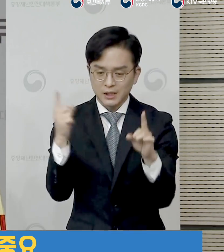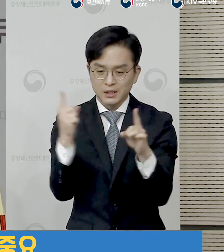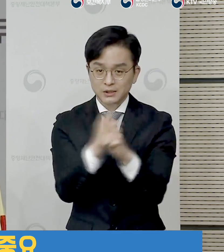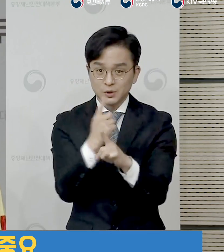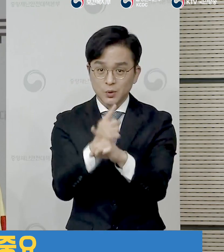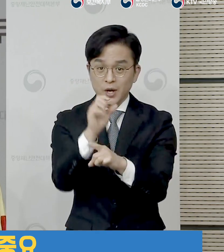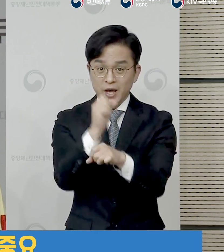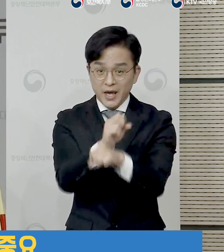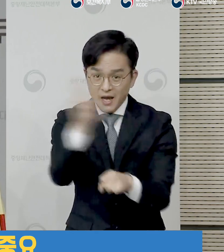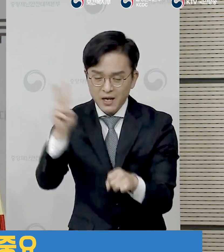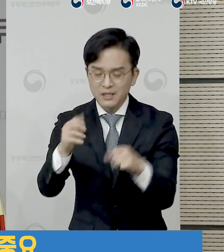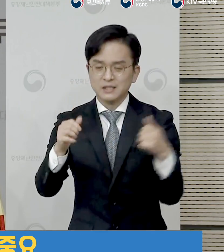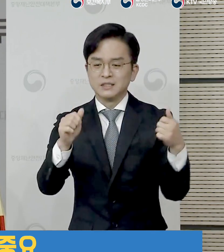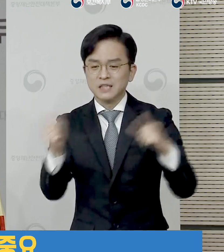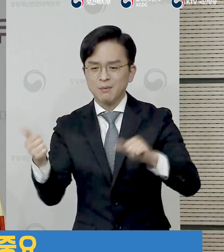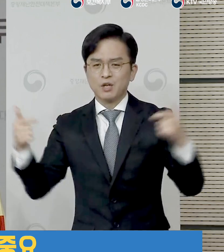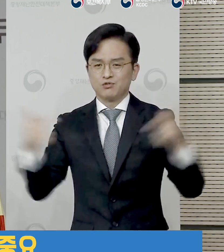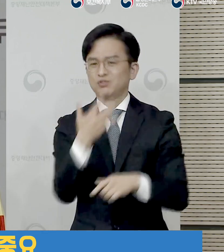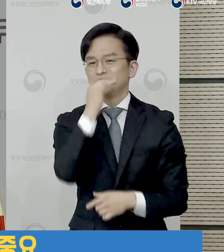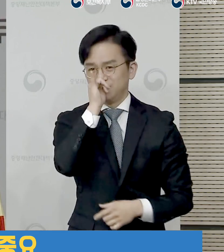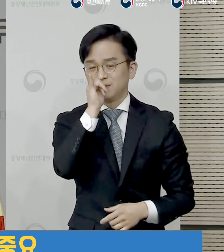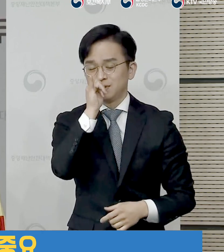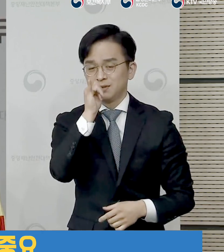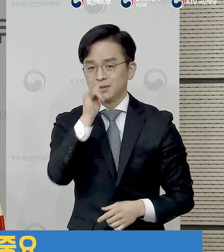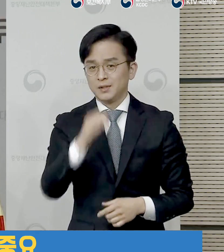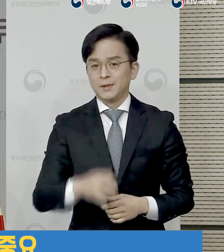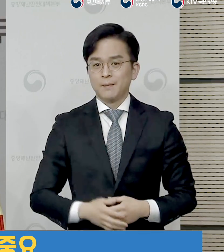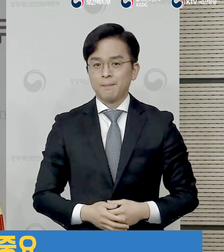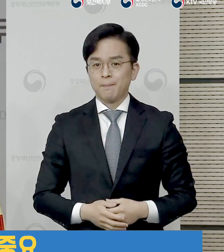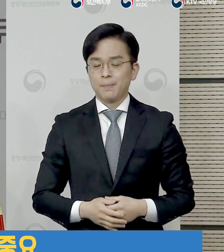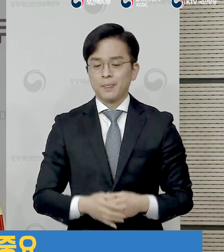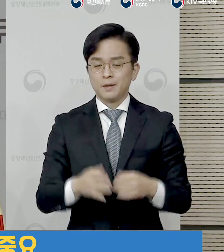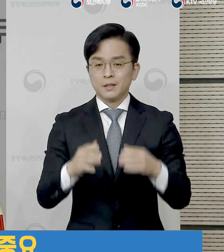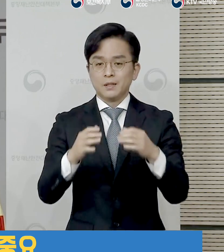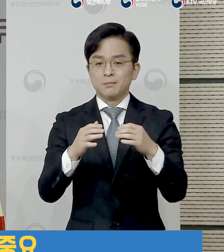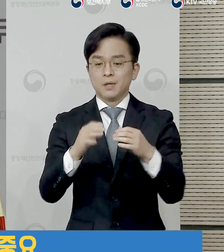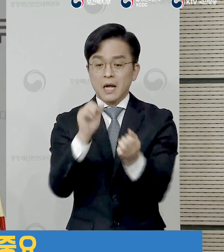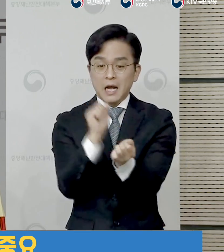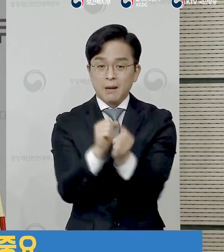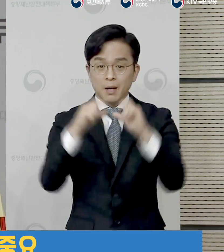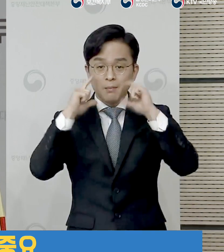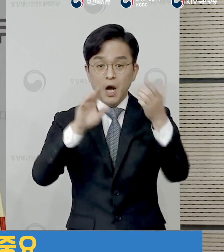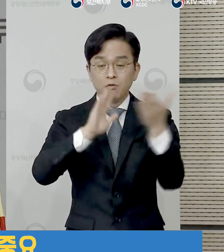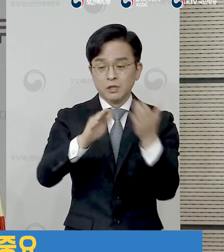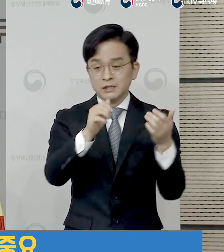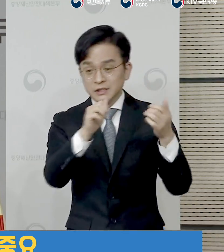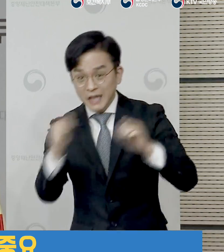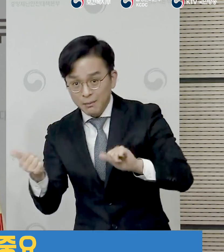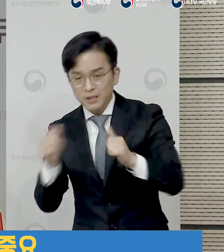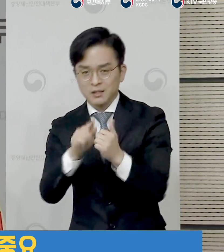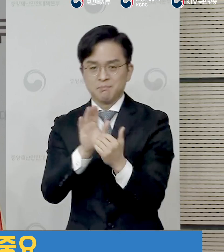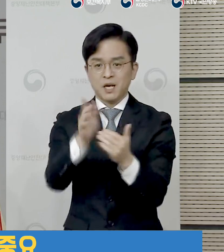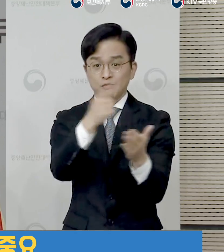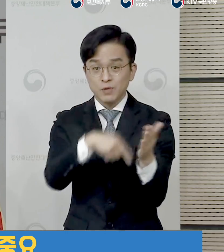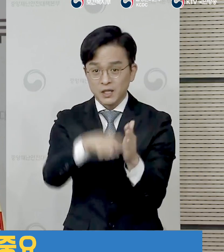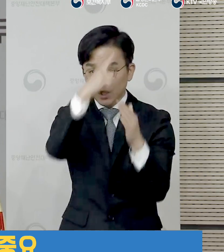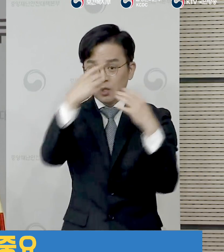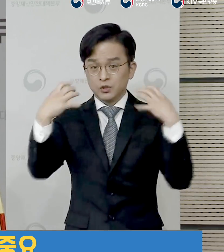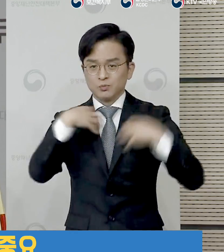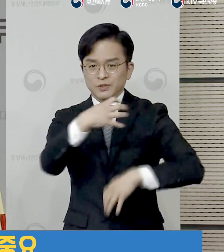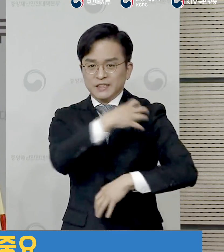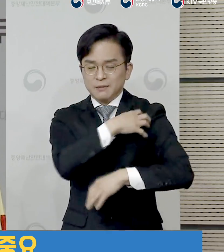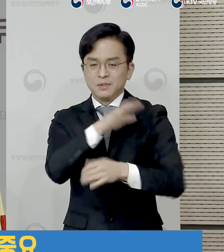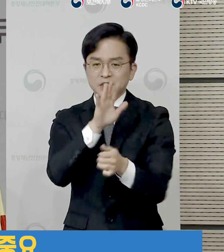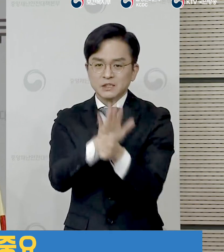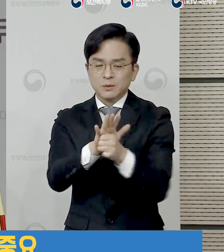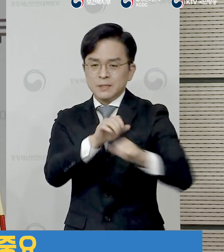중요한 시점입니다. 정부는 이를 위해 필요한 어떠한 지원도 아끼지 않겠습니다. 정말